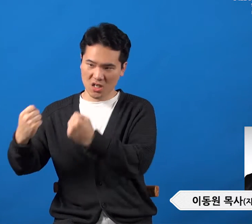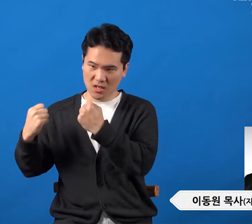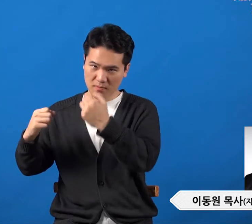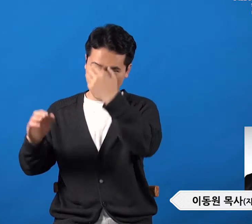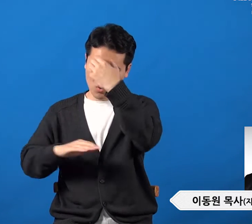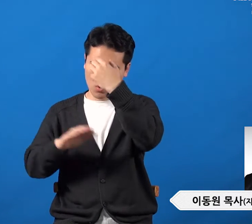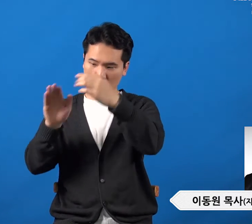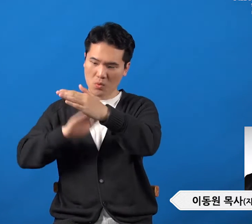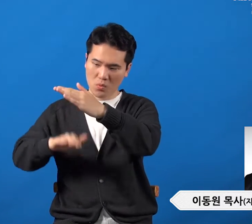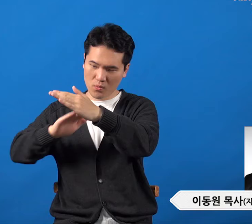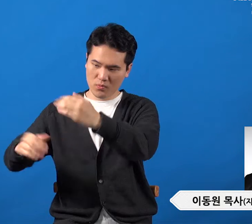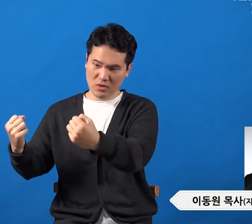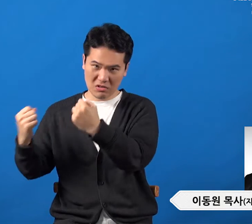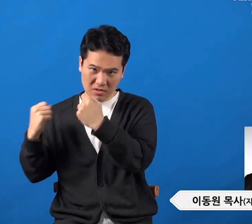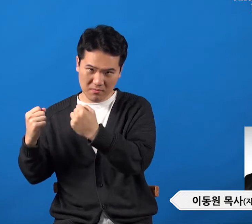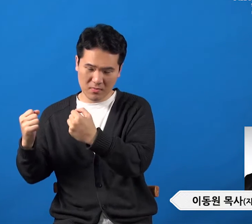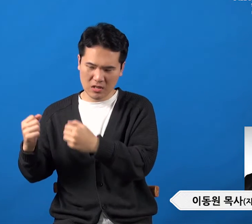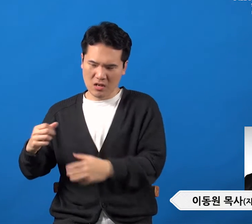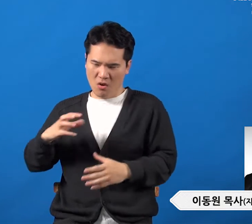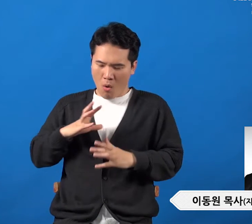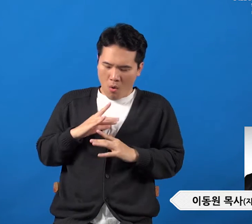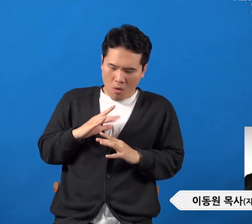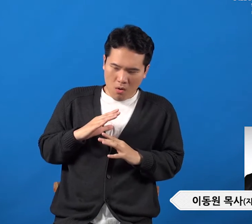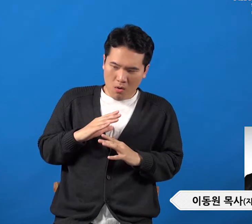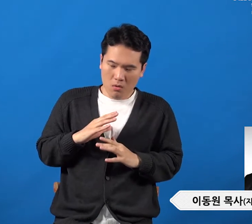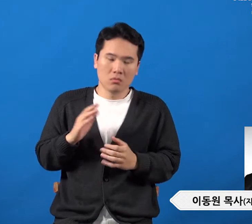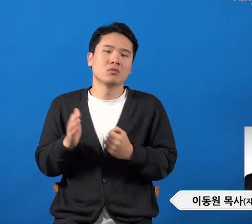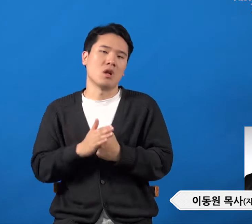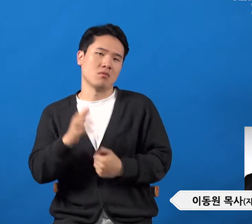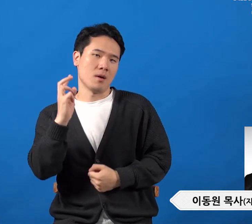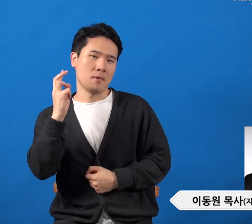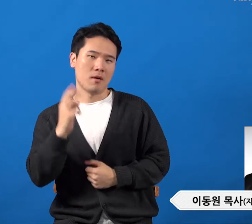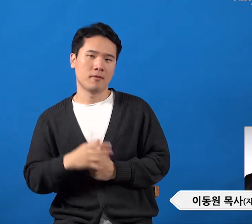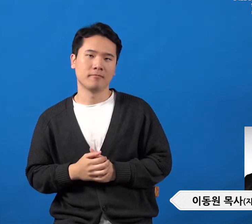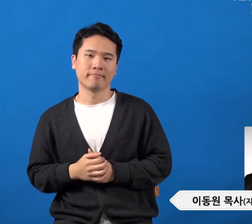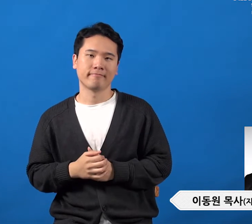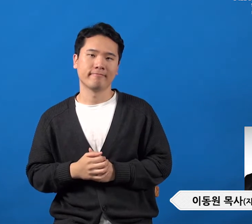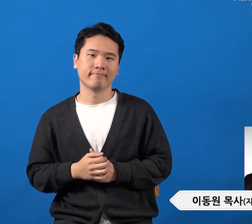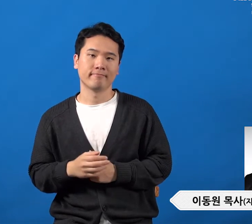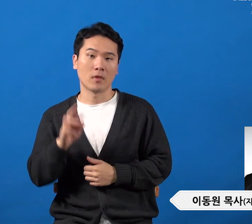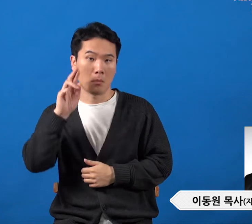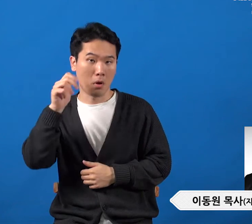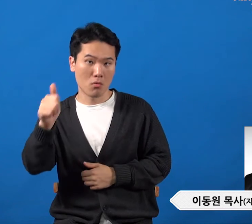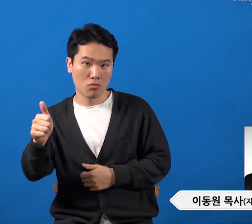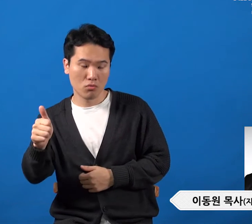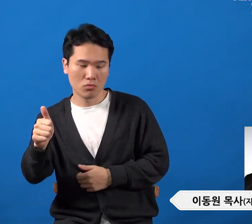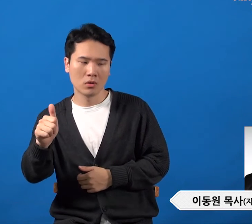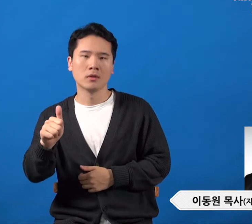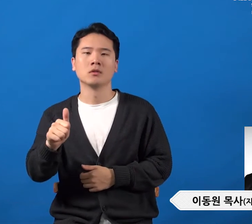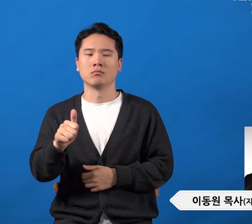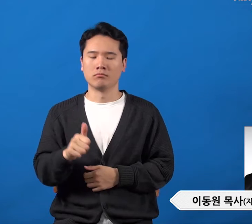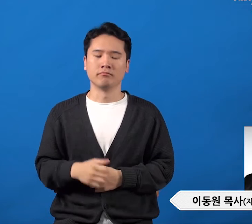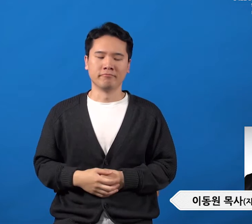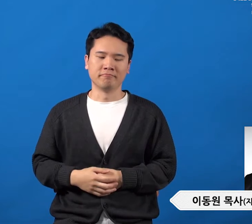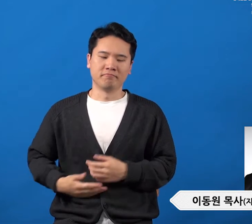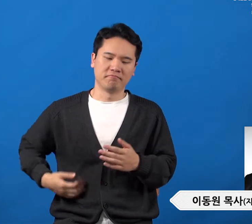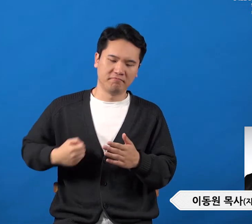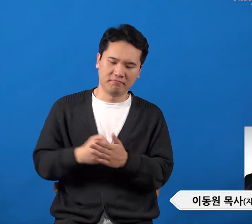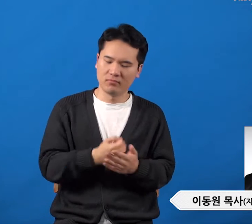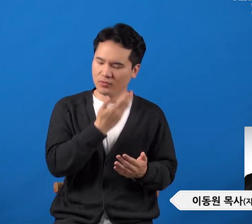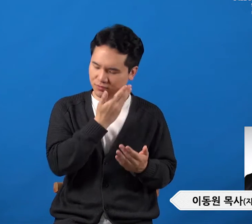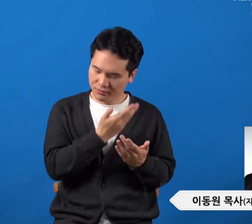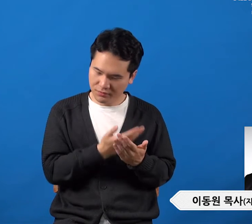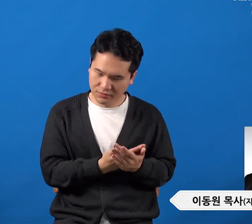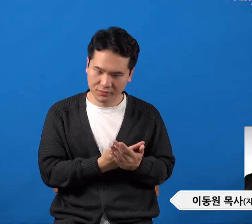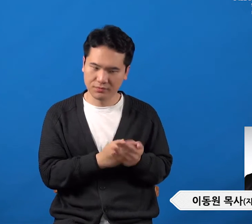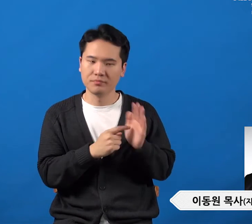공권력에 대한 두려움 때문이었을 것입니다. 그런데 바울의 반응은 뭡니까? 그러면서도 바울은 중요한